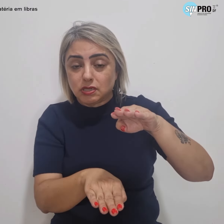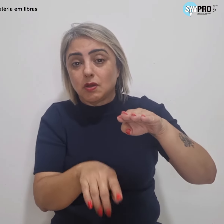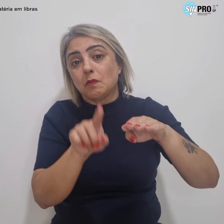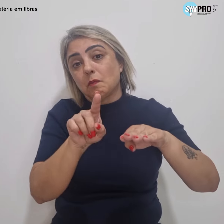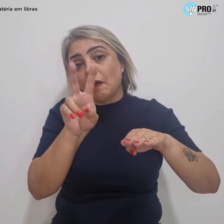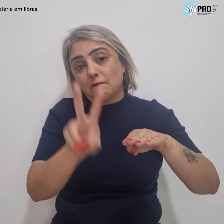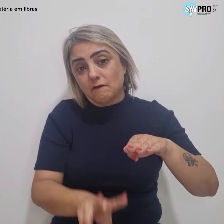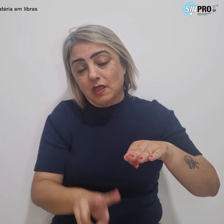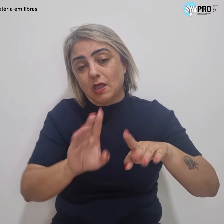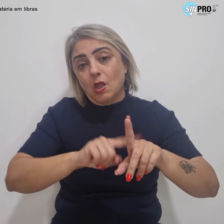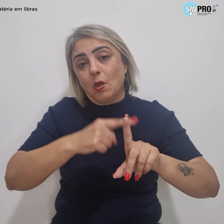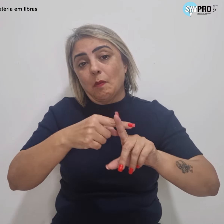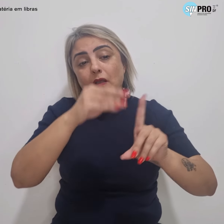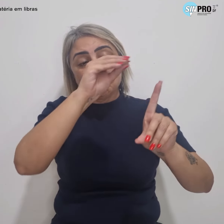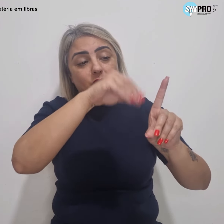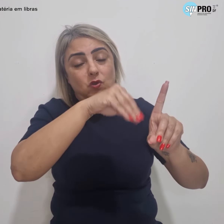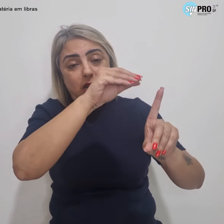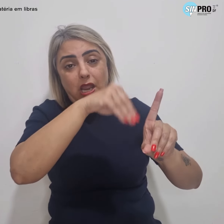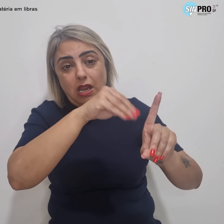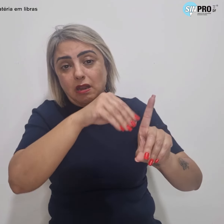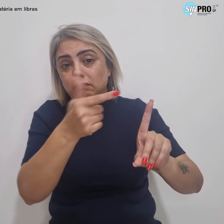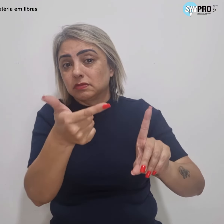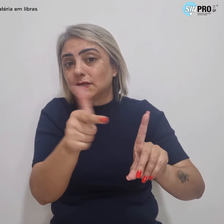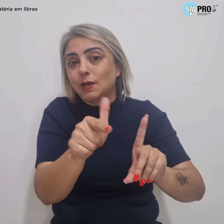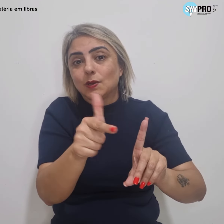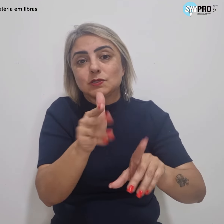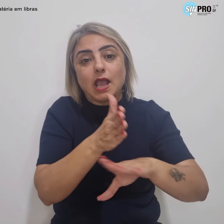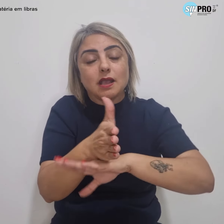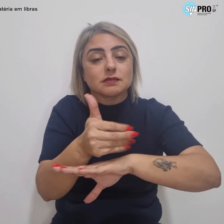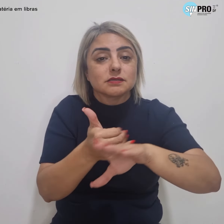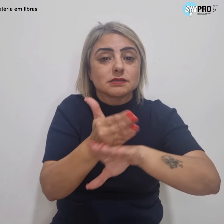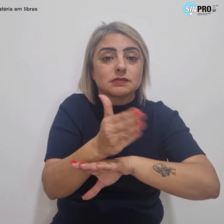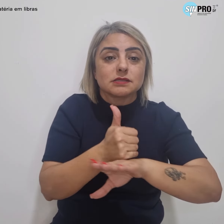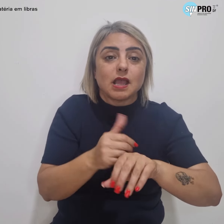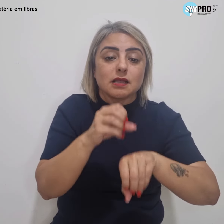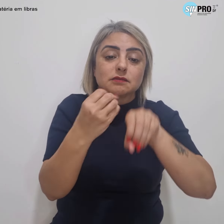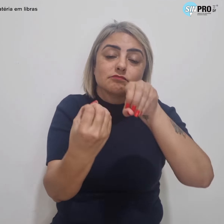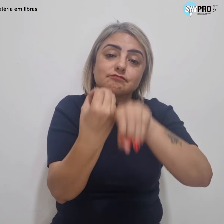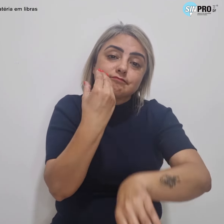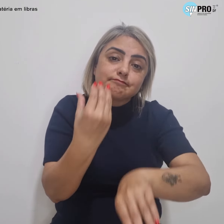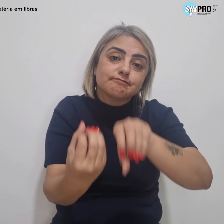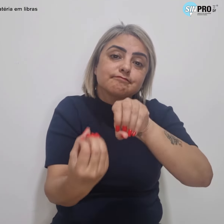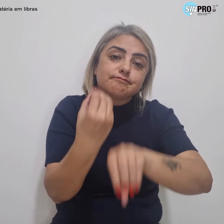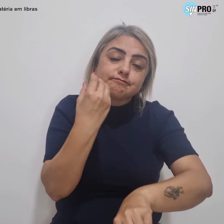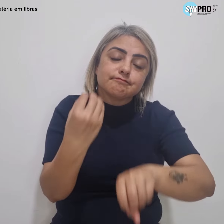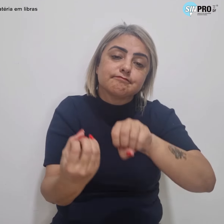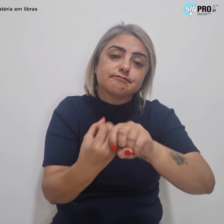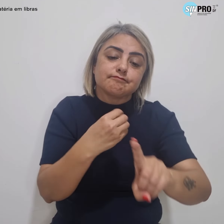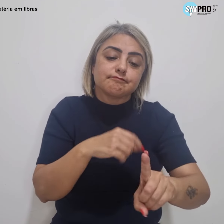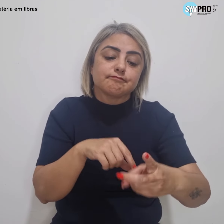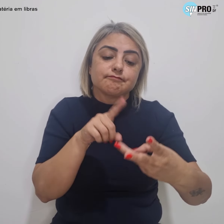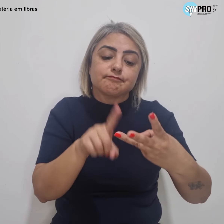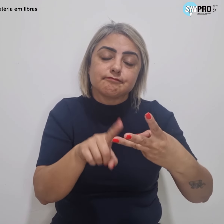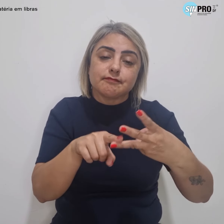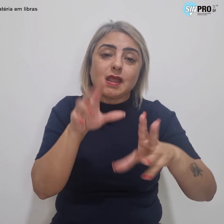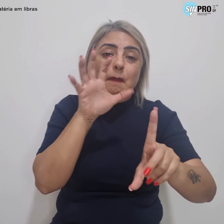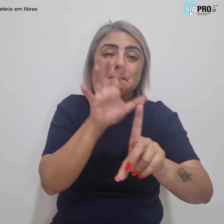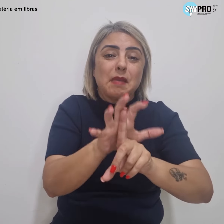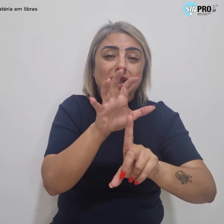que o mais vulnerável não tinha acesso ao ensino remoto, impactou negativamente a